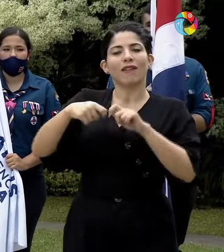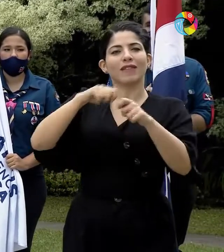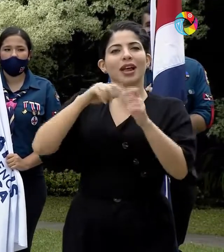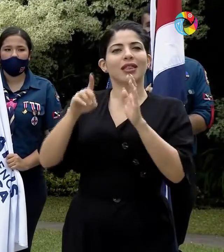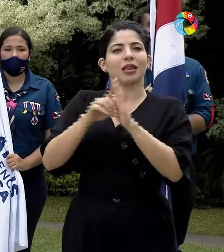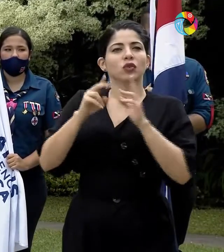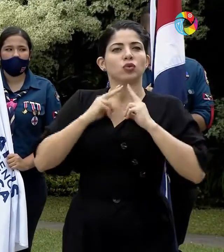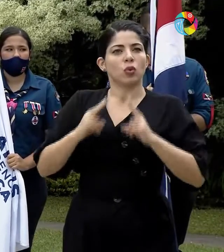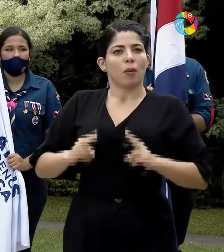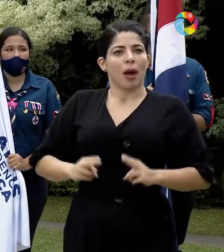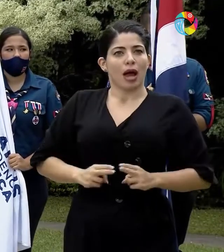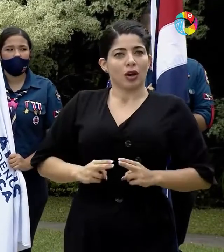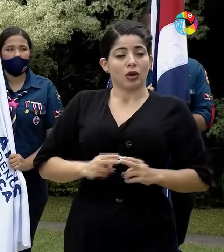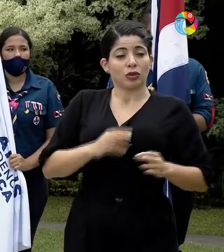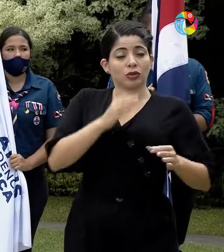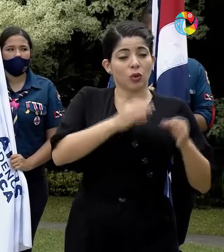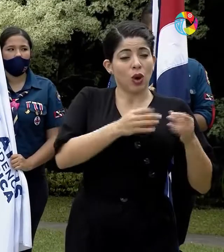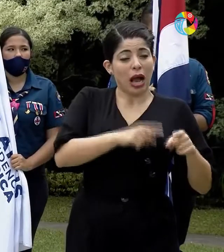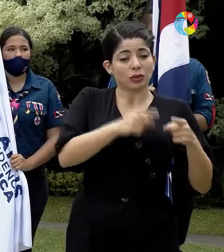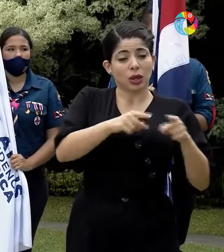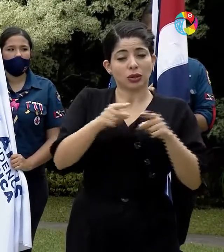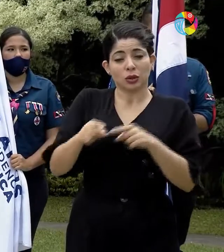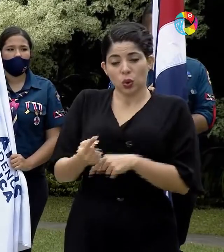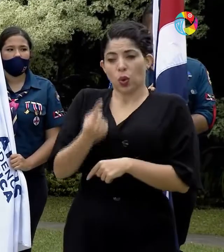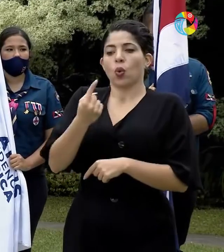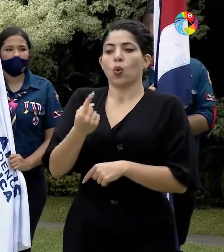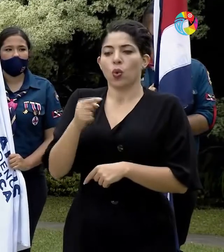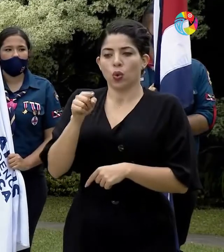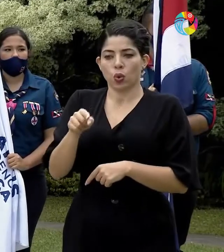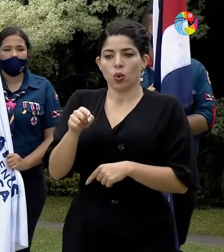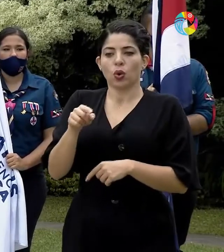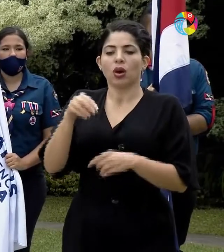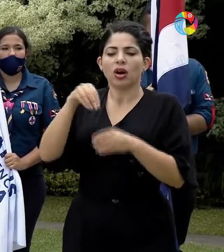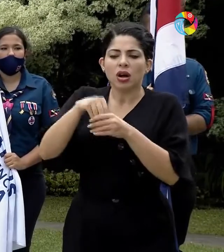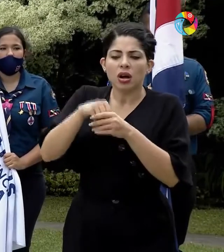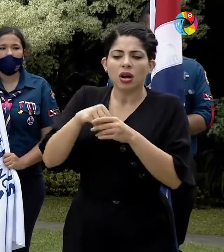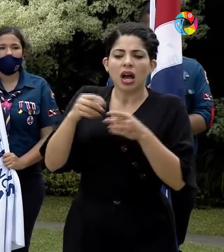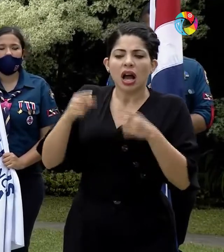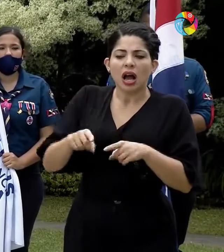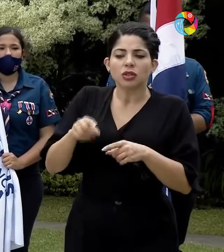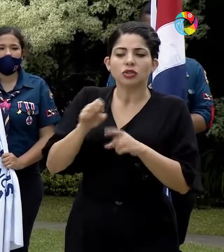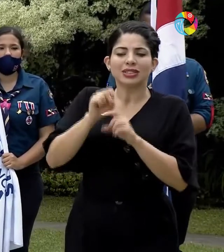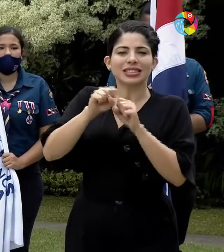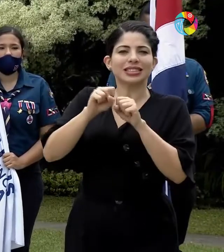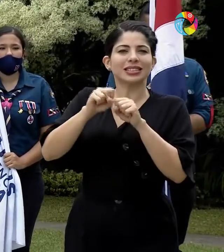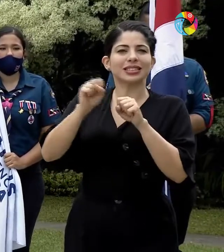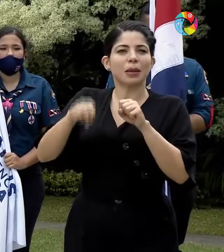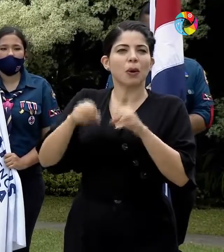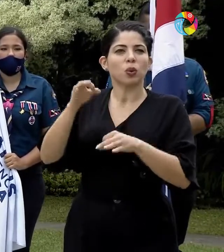humanos. Y tenía que ver con el sistema de justicia, precisamente. Eso es